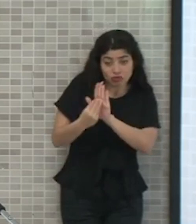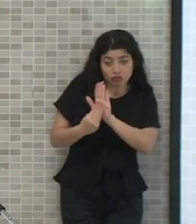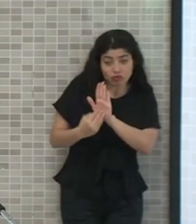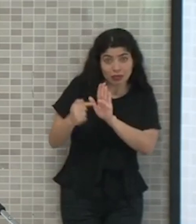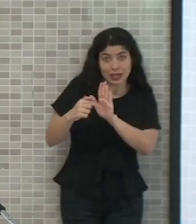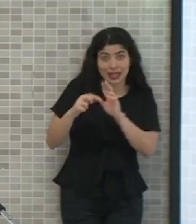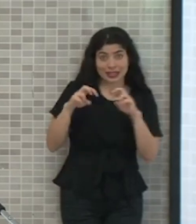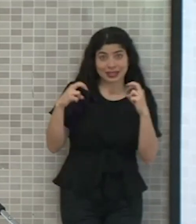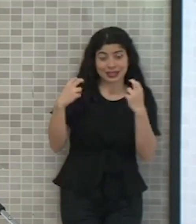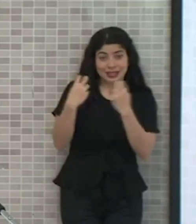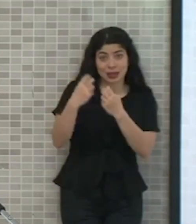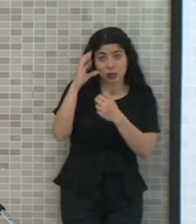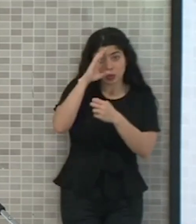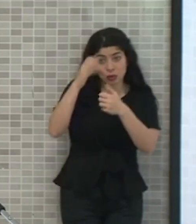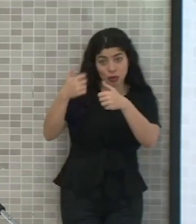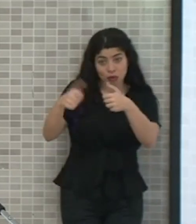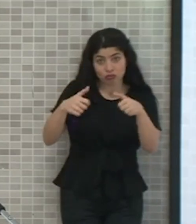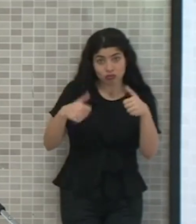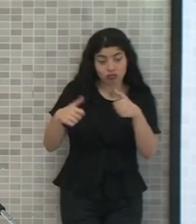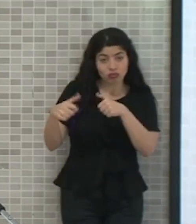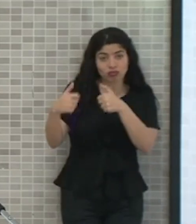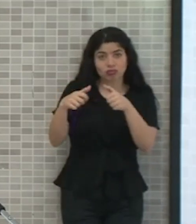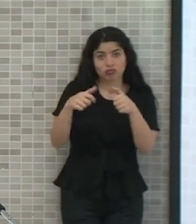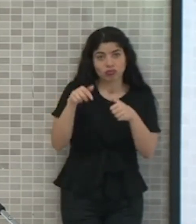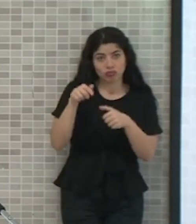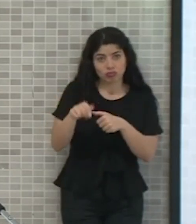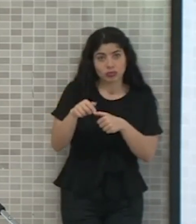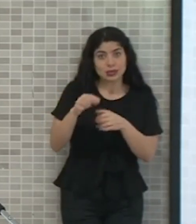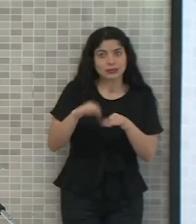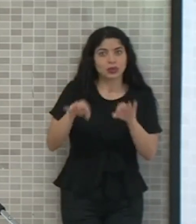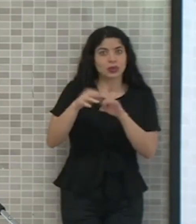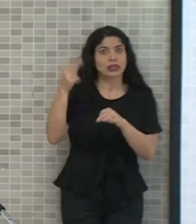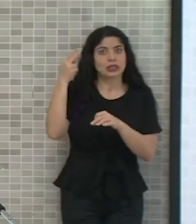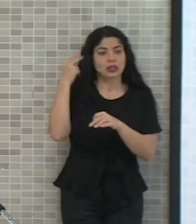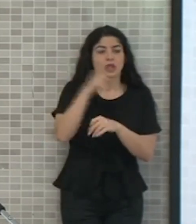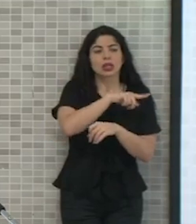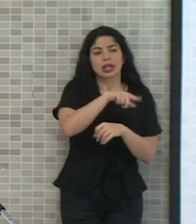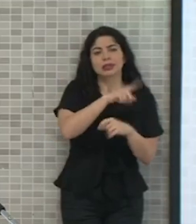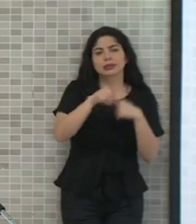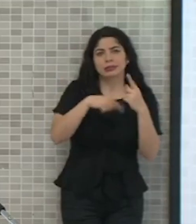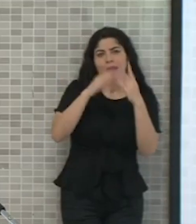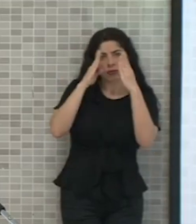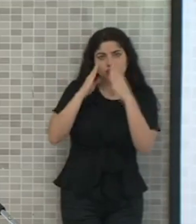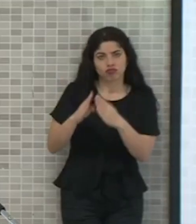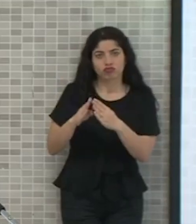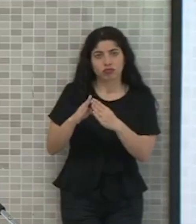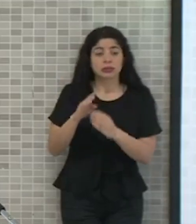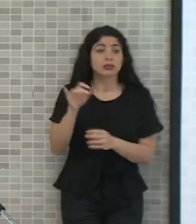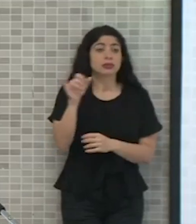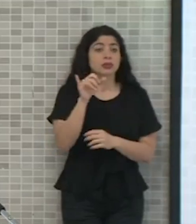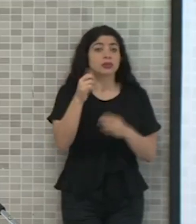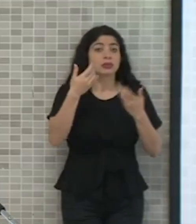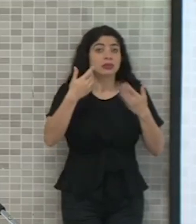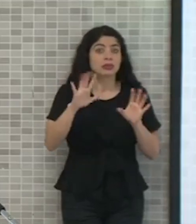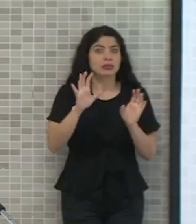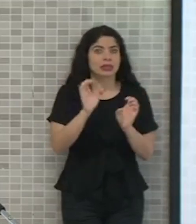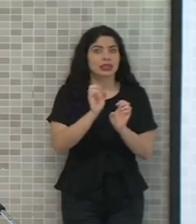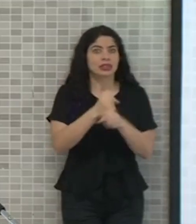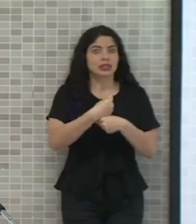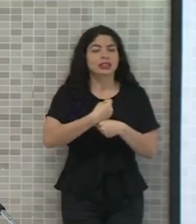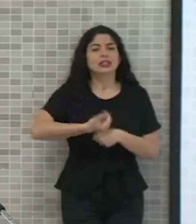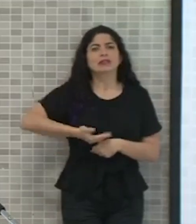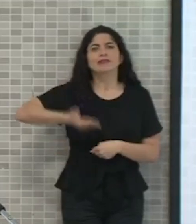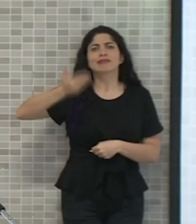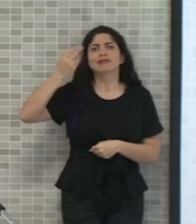mesa de concertación histórica, como lo ha hecho